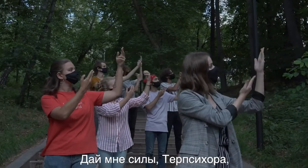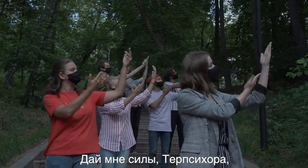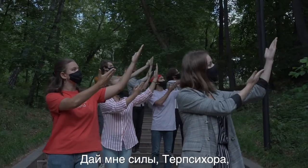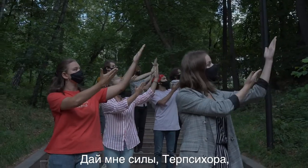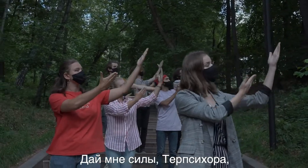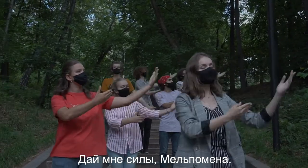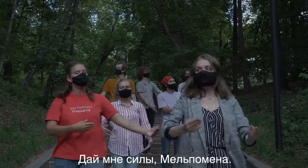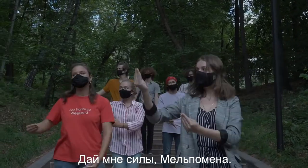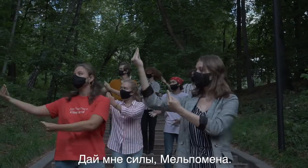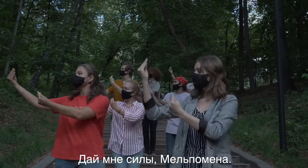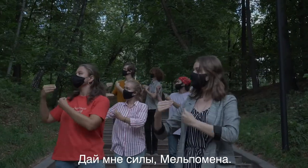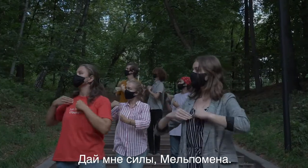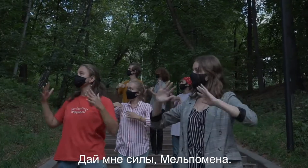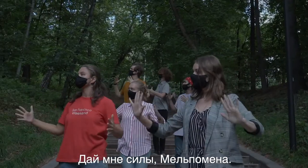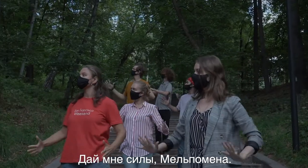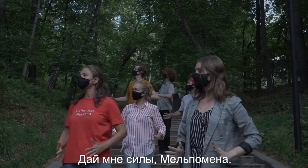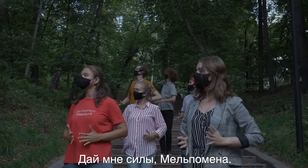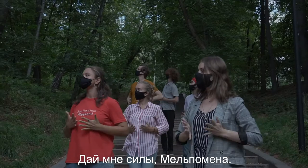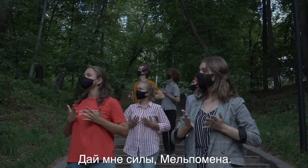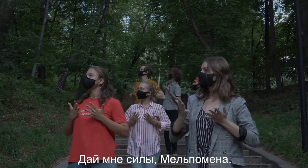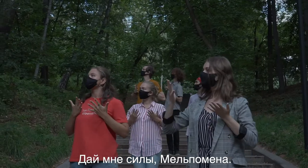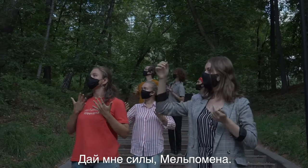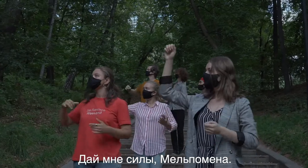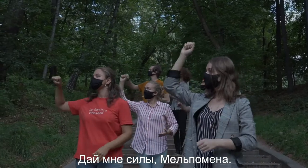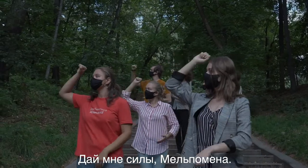Терпсихора, дай мне силы,